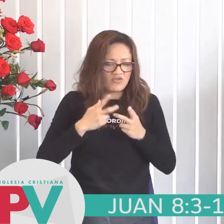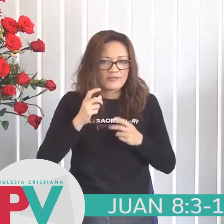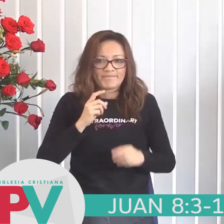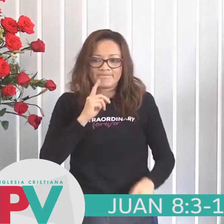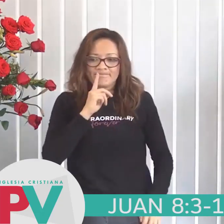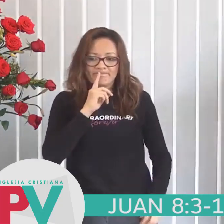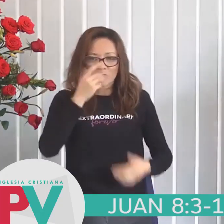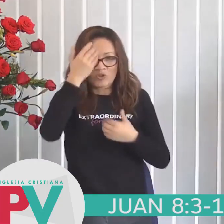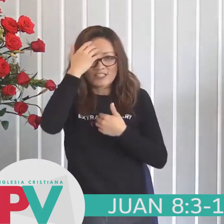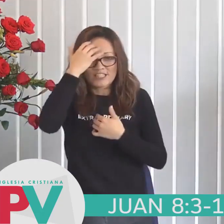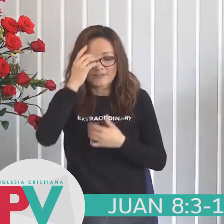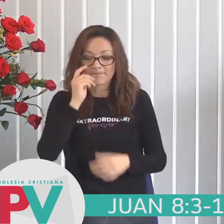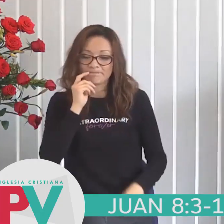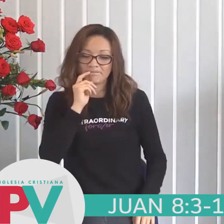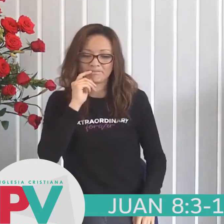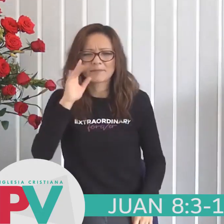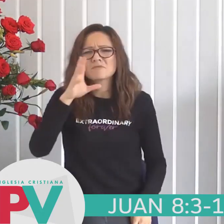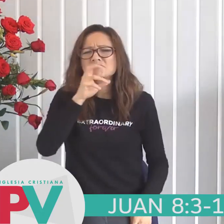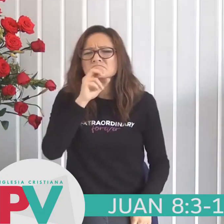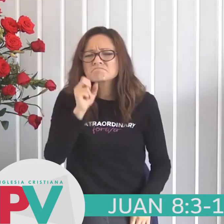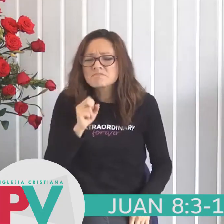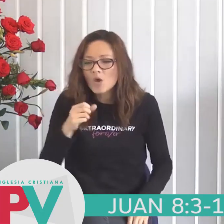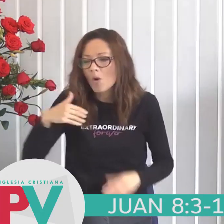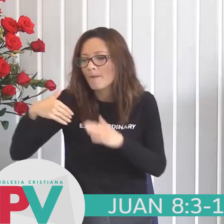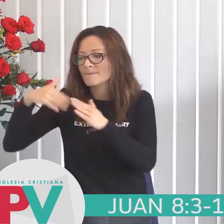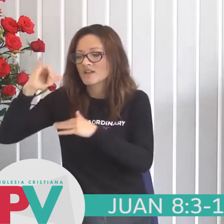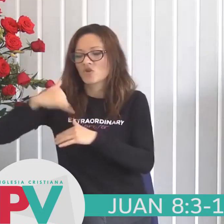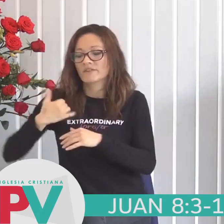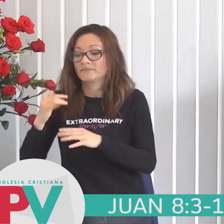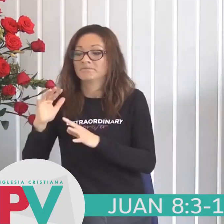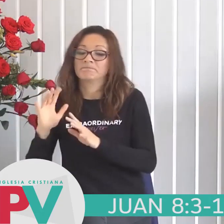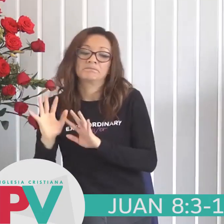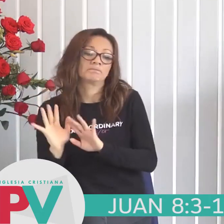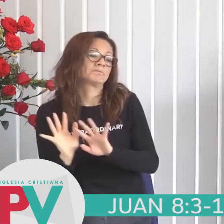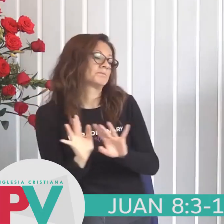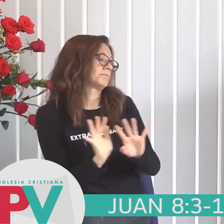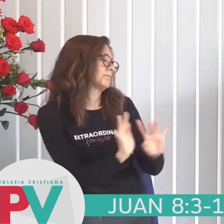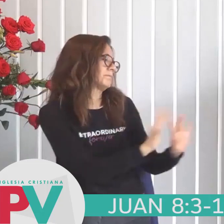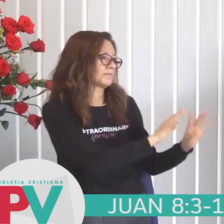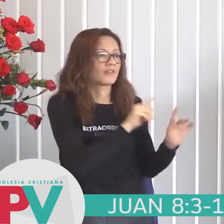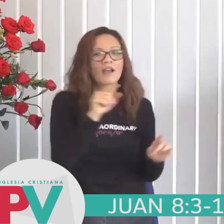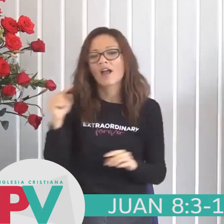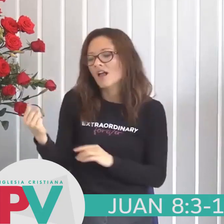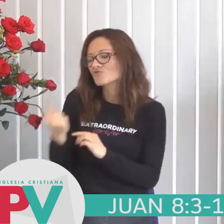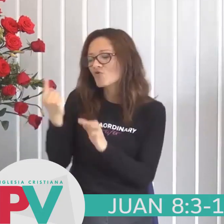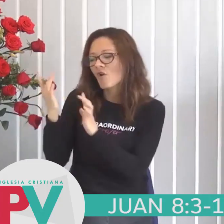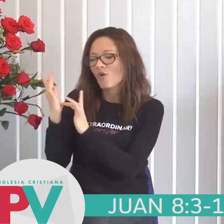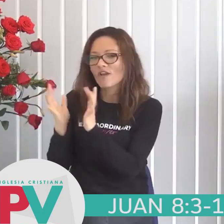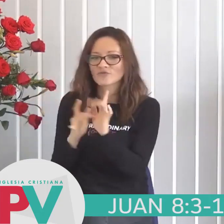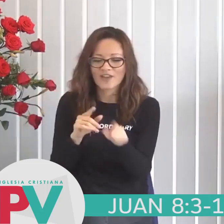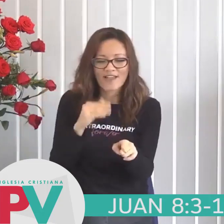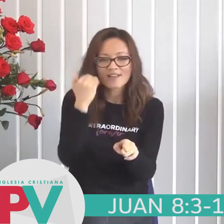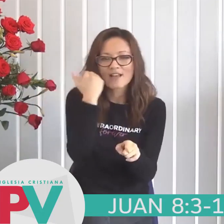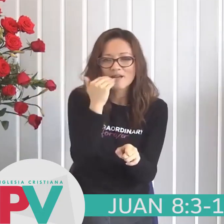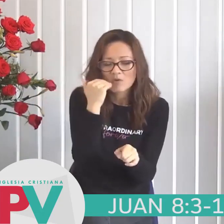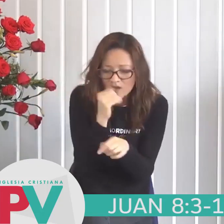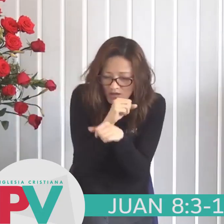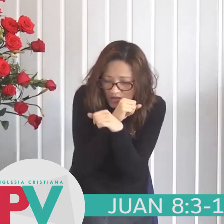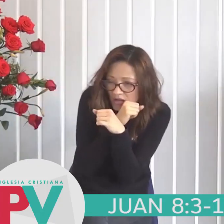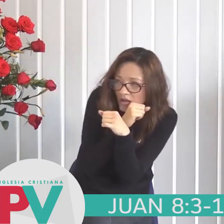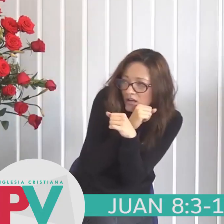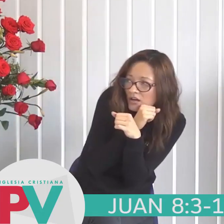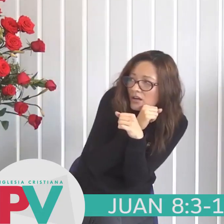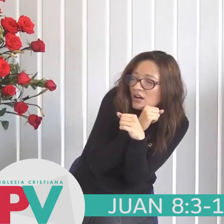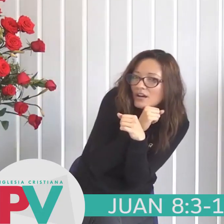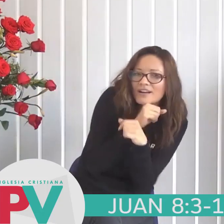uno, comenzando desde los más viejos hasta los postreros. Y quedó solo Jesús y la mujer que estaba en medio. Esta